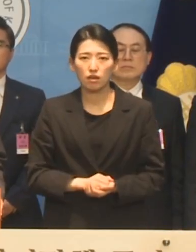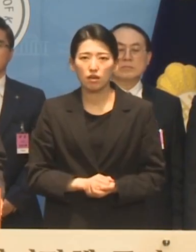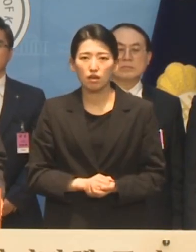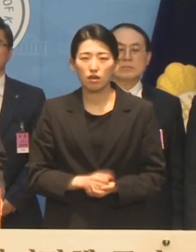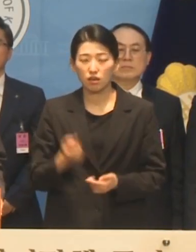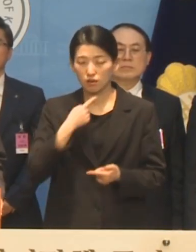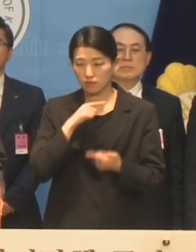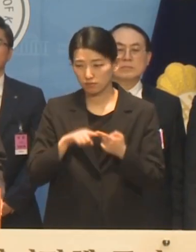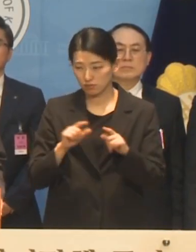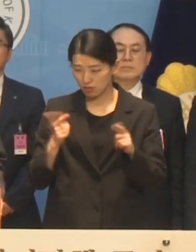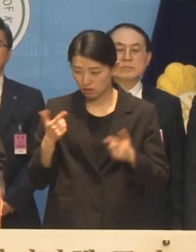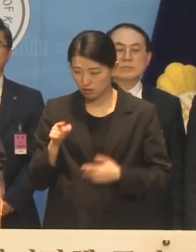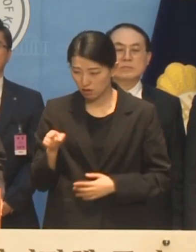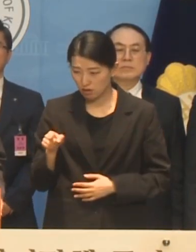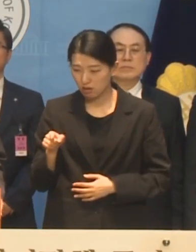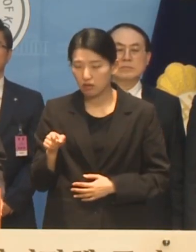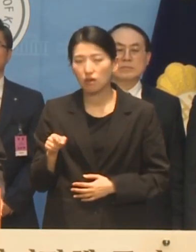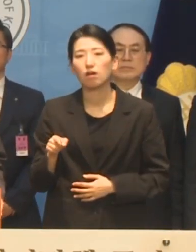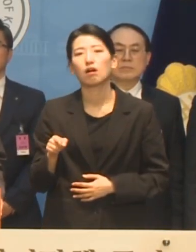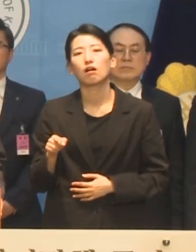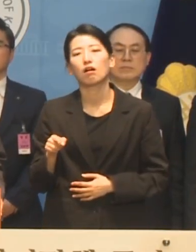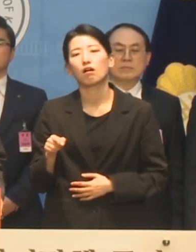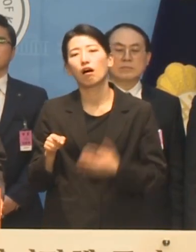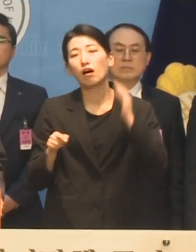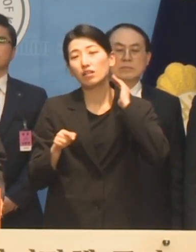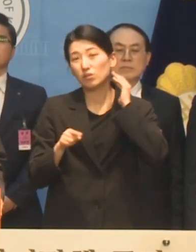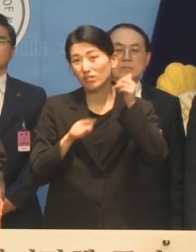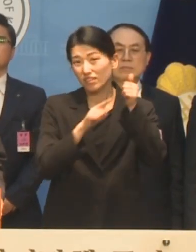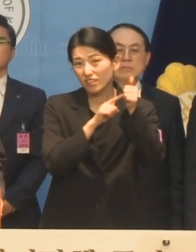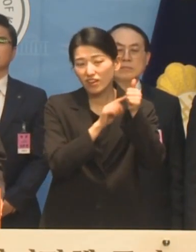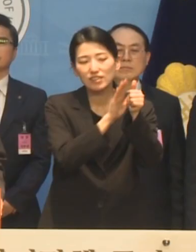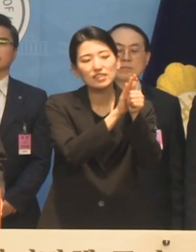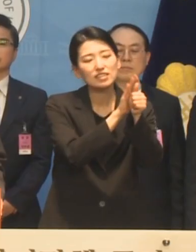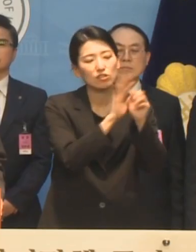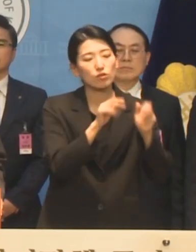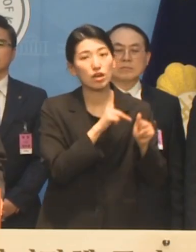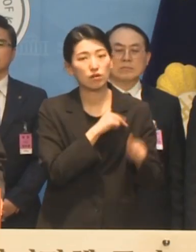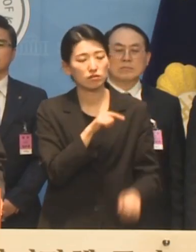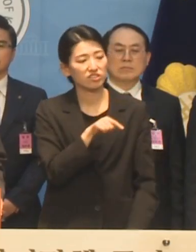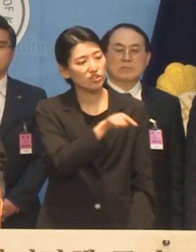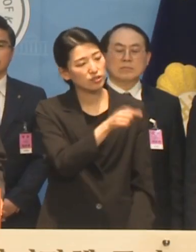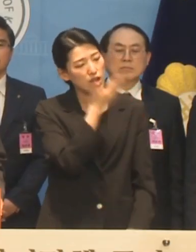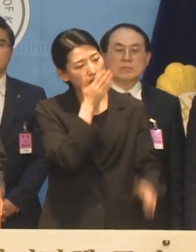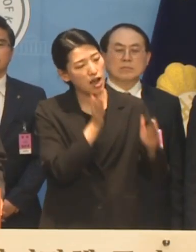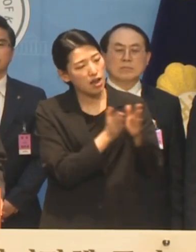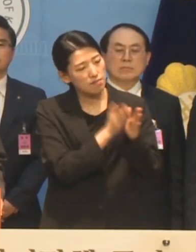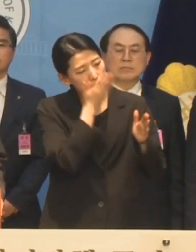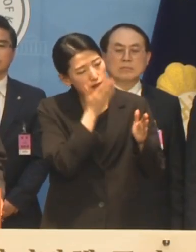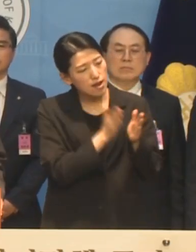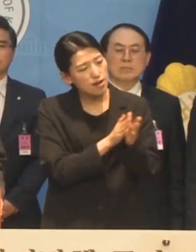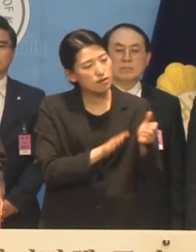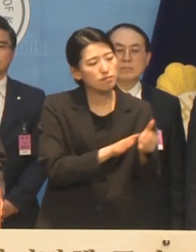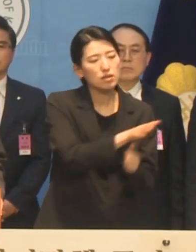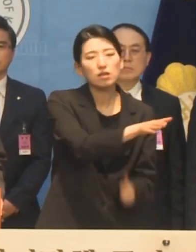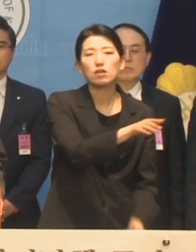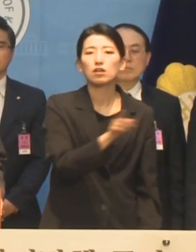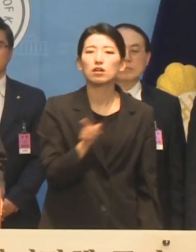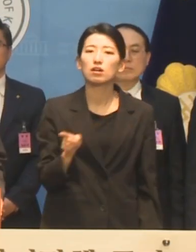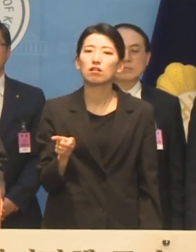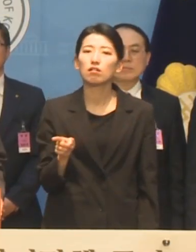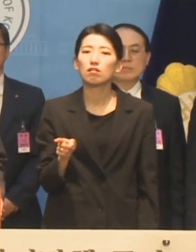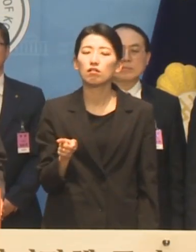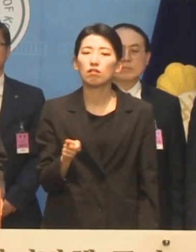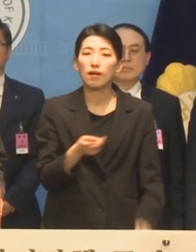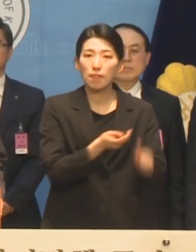않았는지 대통령을 지지하는 국민의힘 일부 국회의원을 내란 동조자라고 공격하여 탄핵과